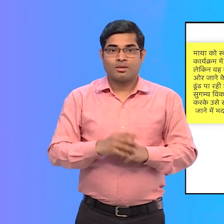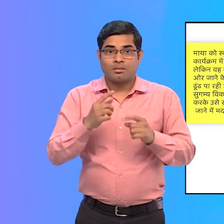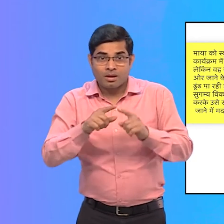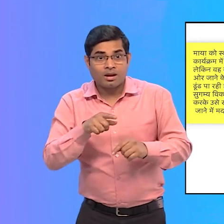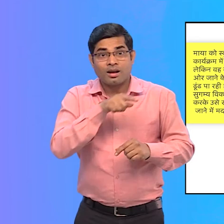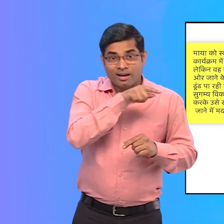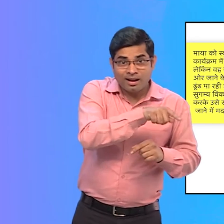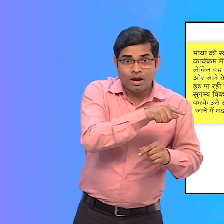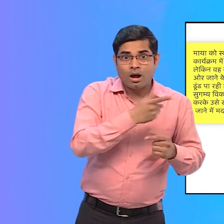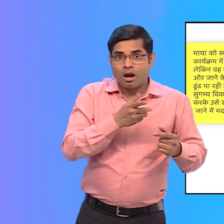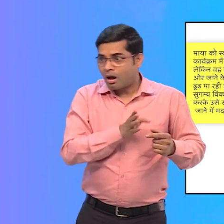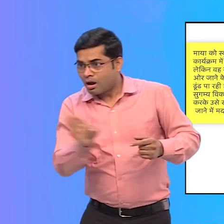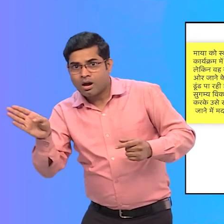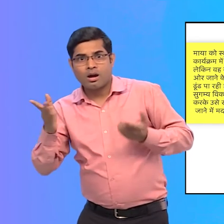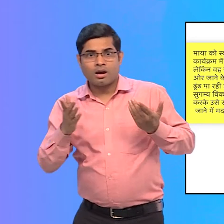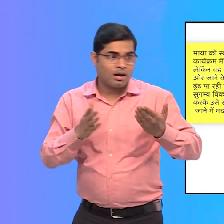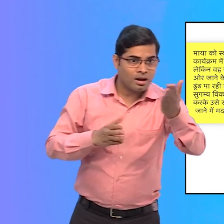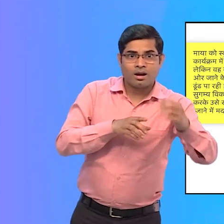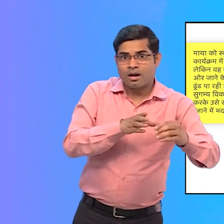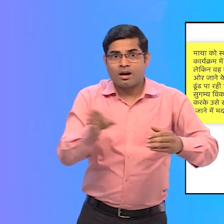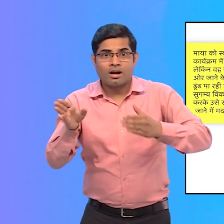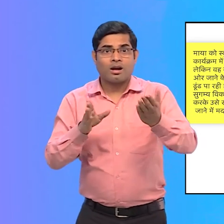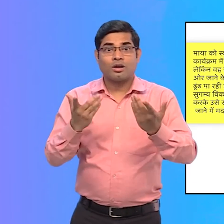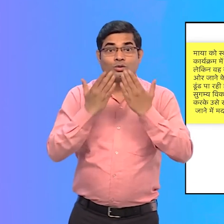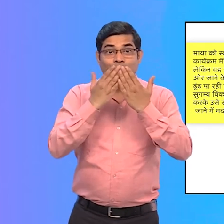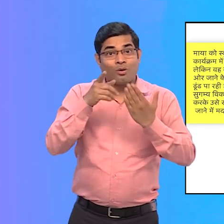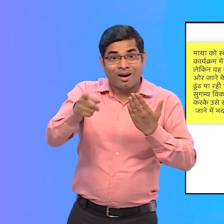कृपया उचित सुरम्य विकल्प का उपयोग करके